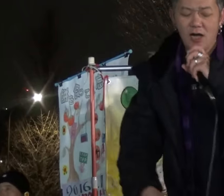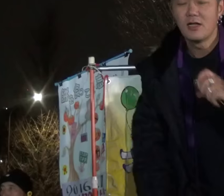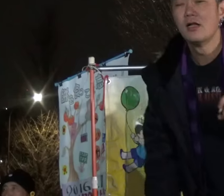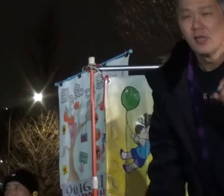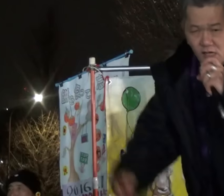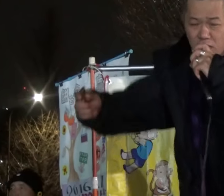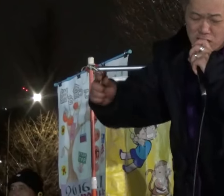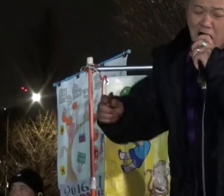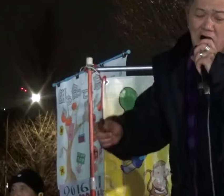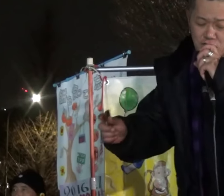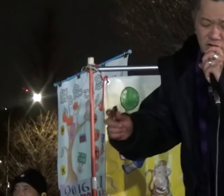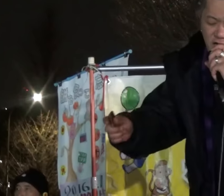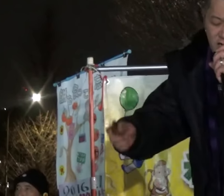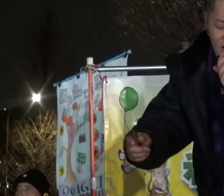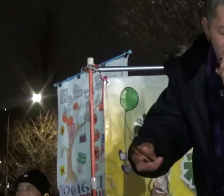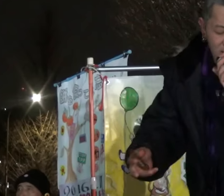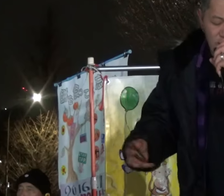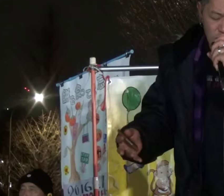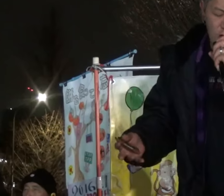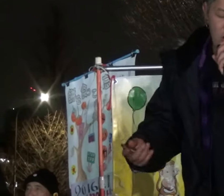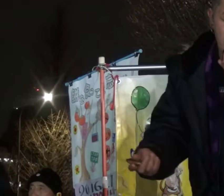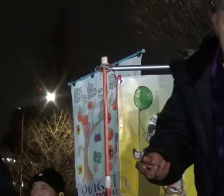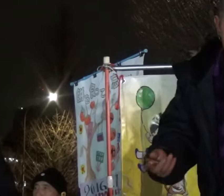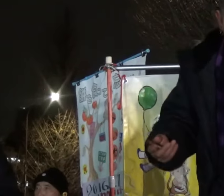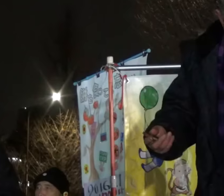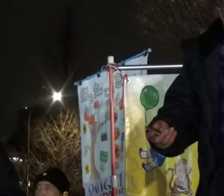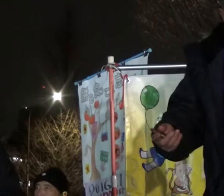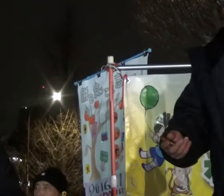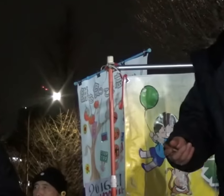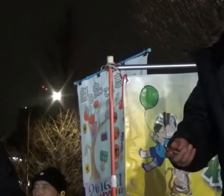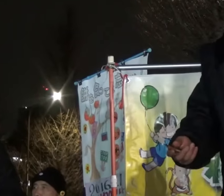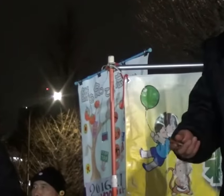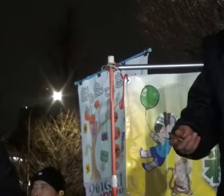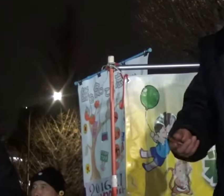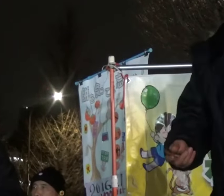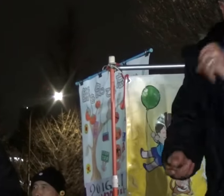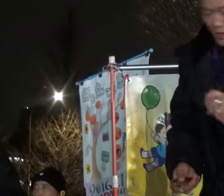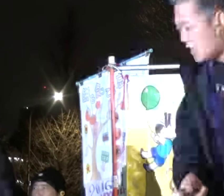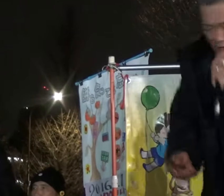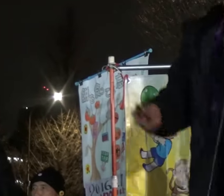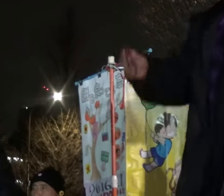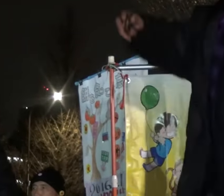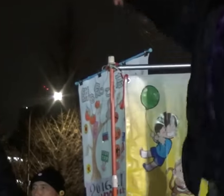わ、風が通り抜けるだけ、